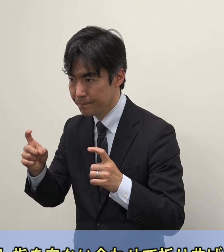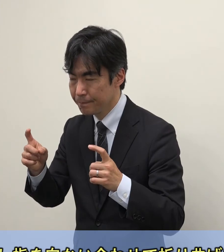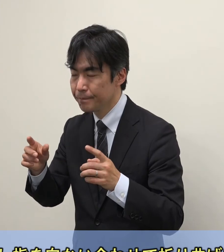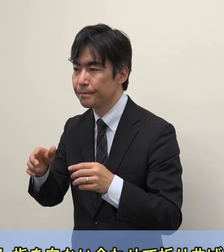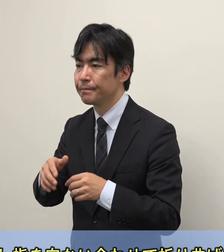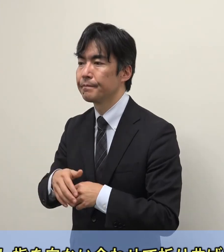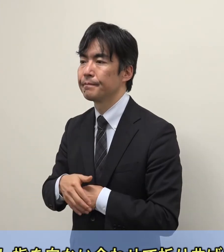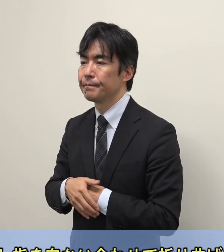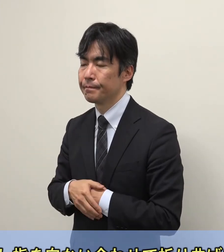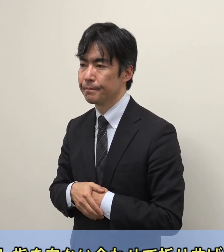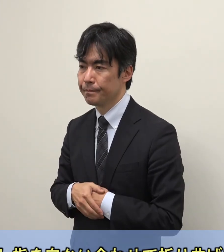げます。